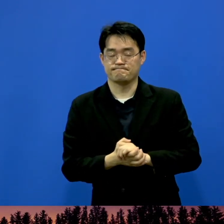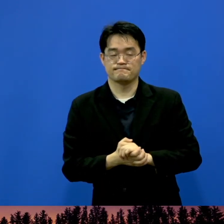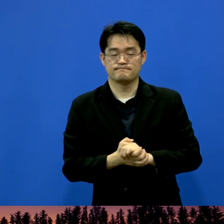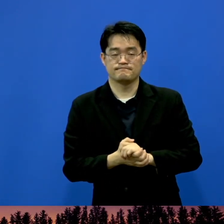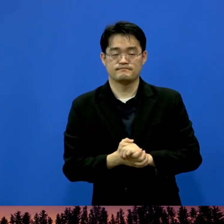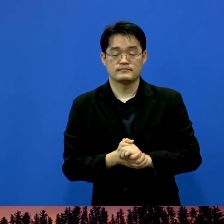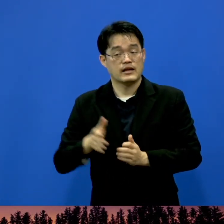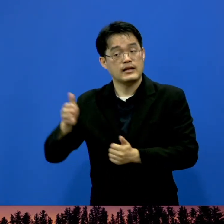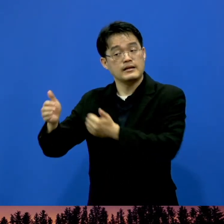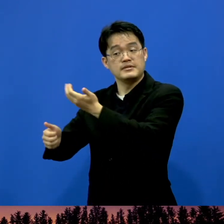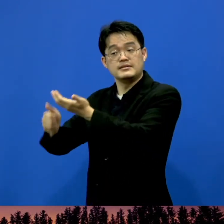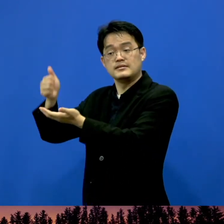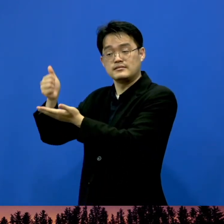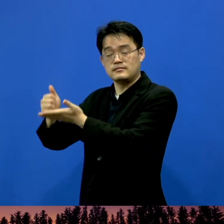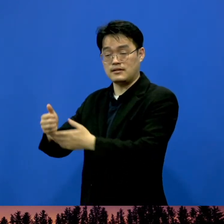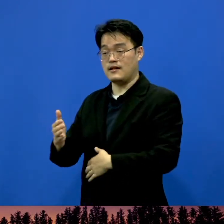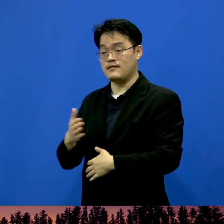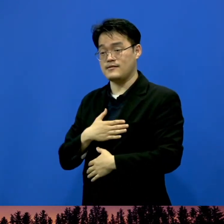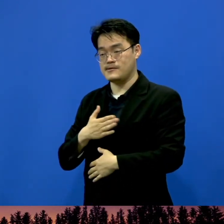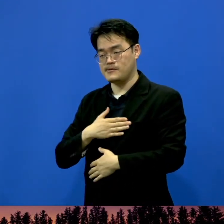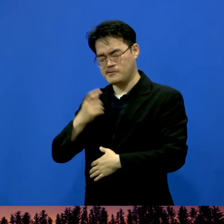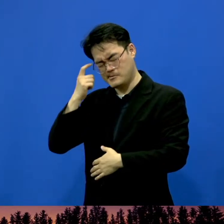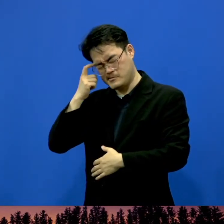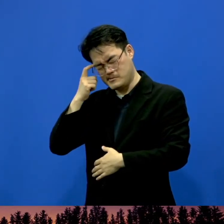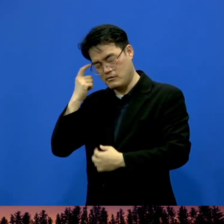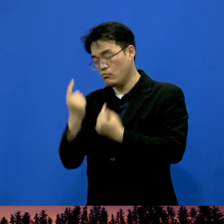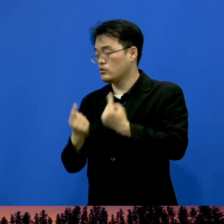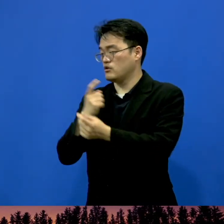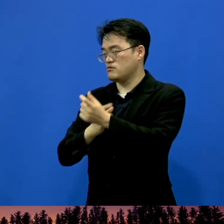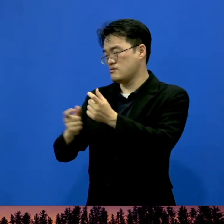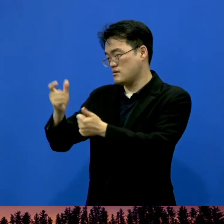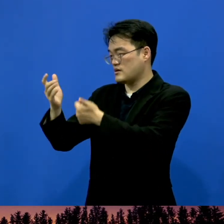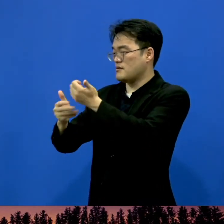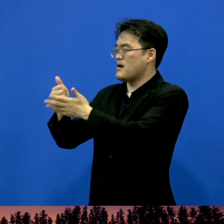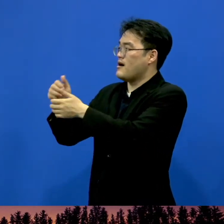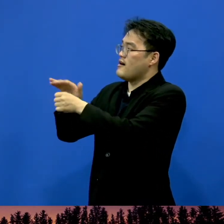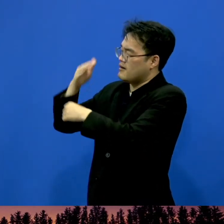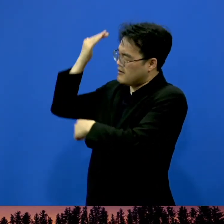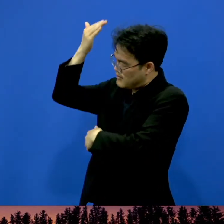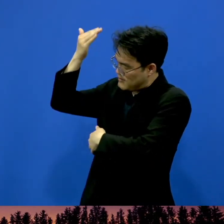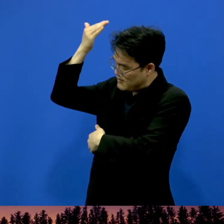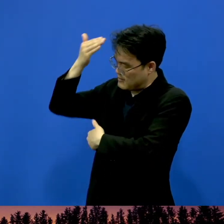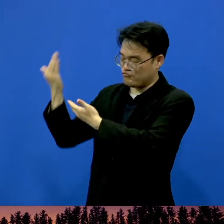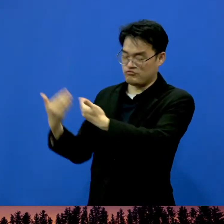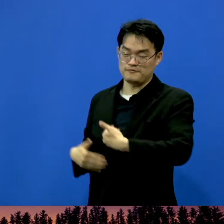여러분, 하나님은요, 내가 생각하는 것보다 훨씬 더 나를 사랑하세요.